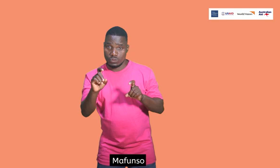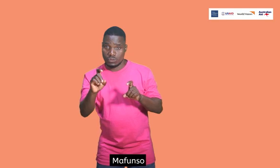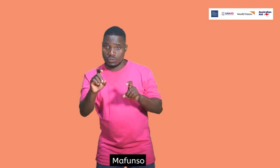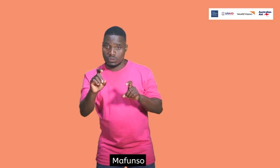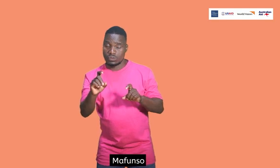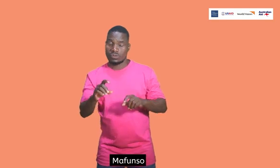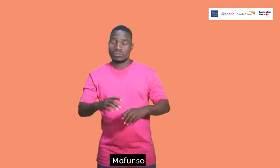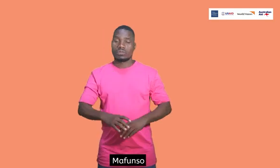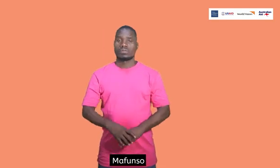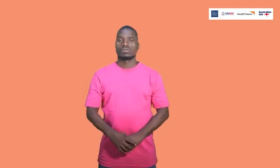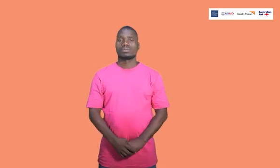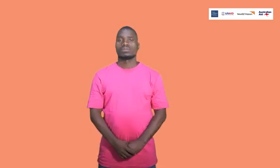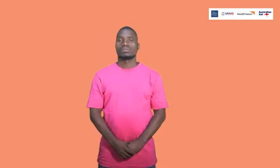Mafunso.